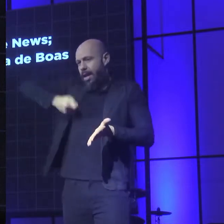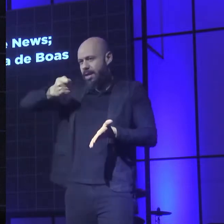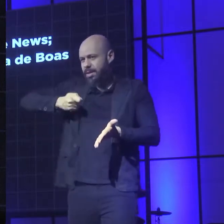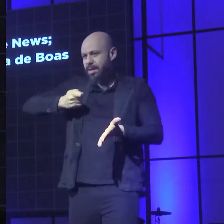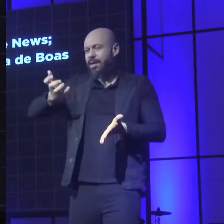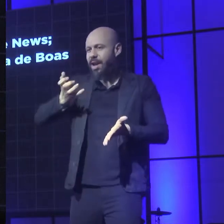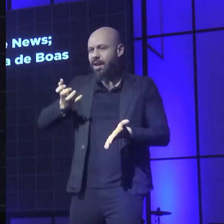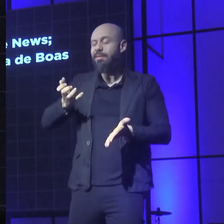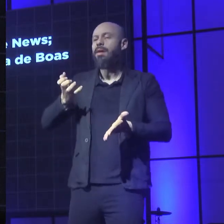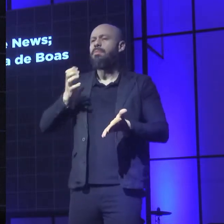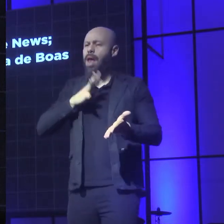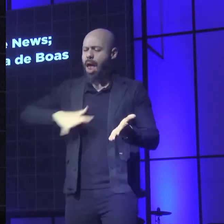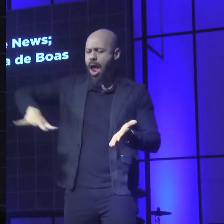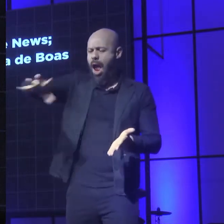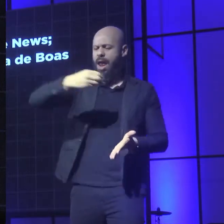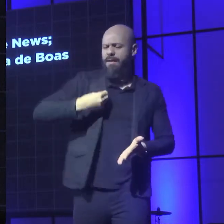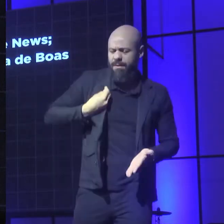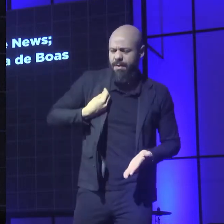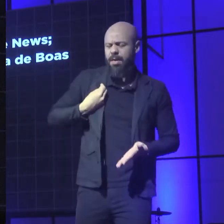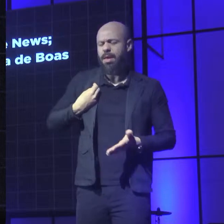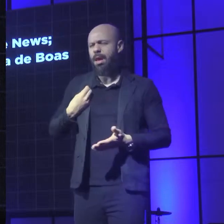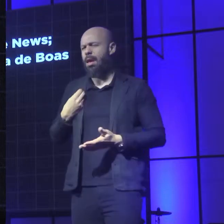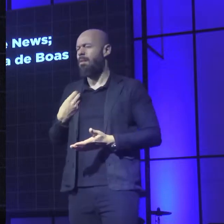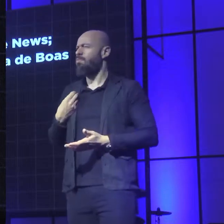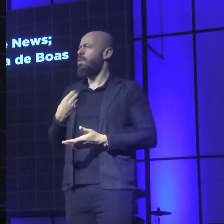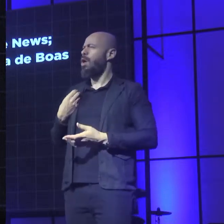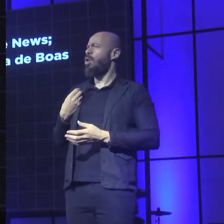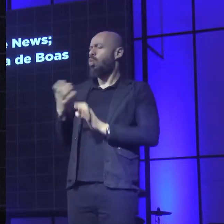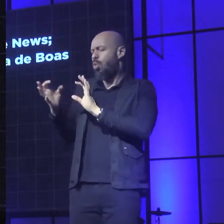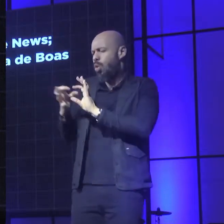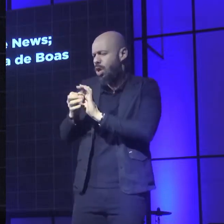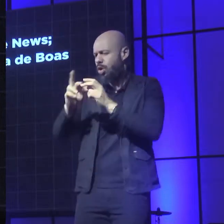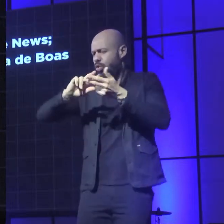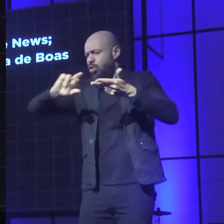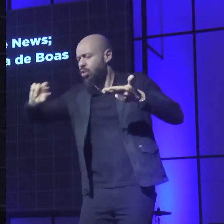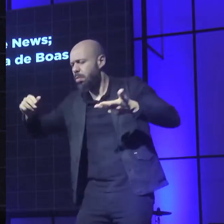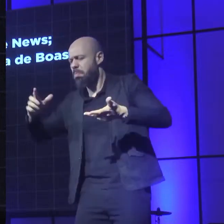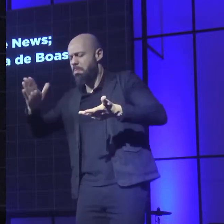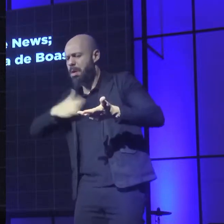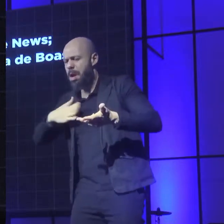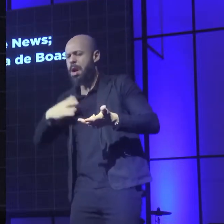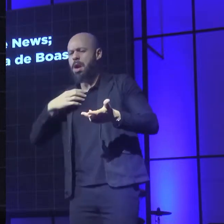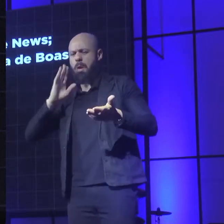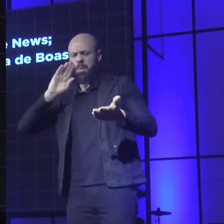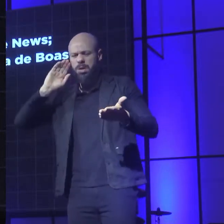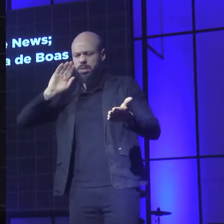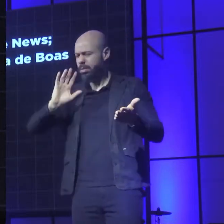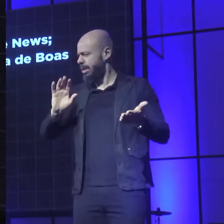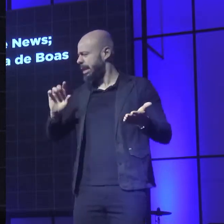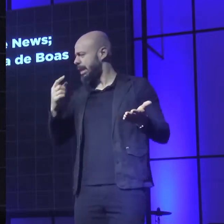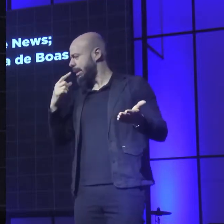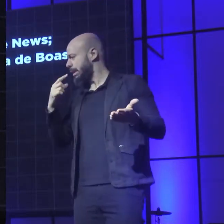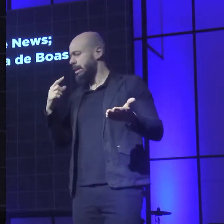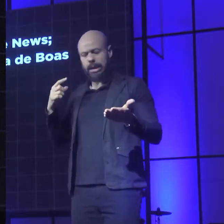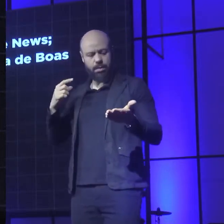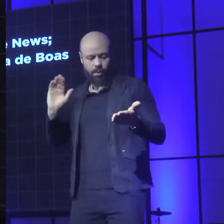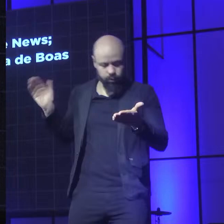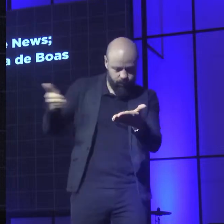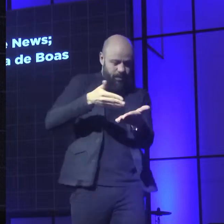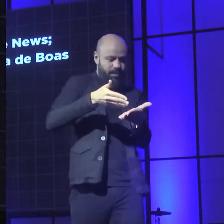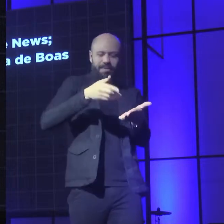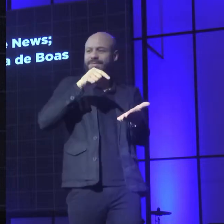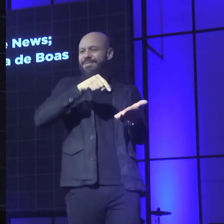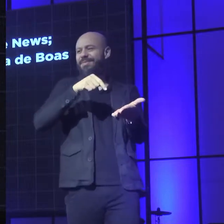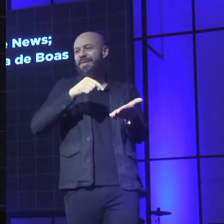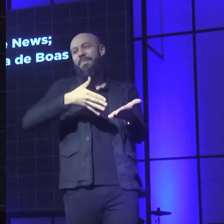todas as áreas, em todas as coisas, você vai alcançar uma vida que honra a Deus. A Bíblia diz